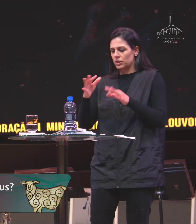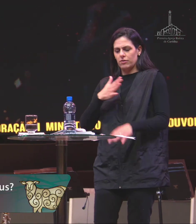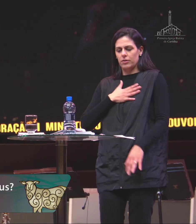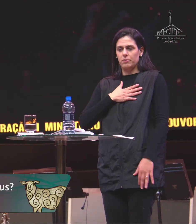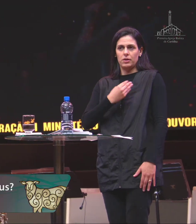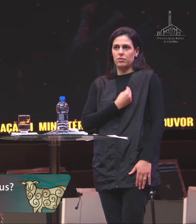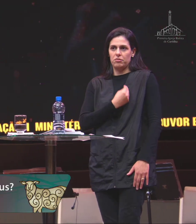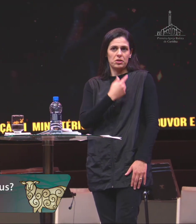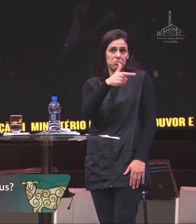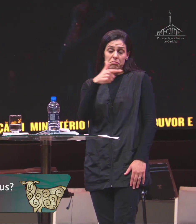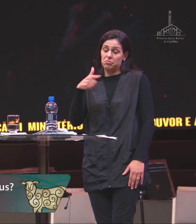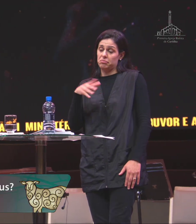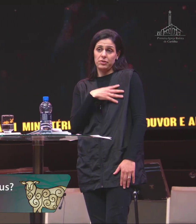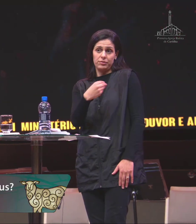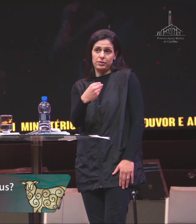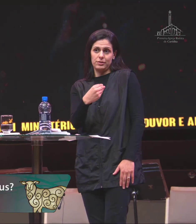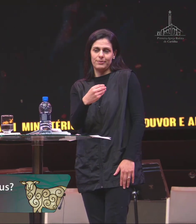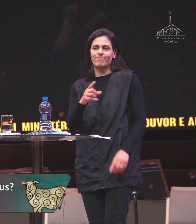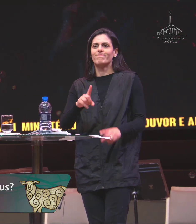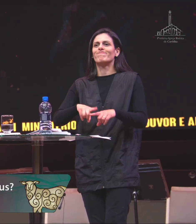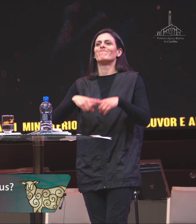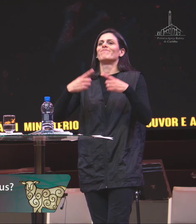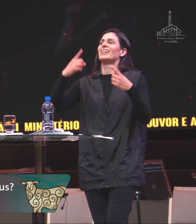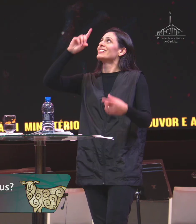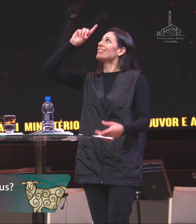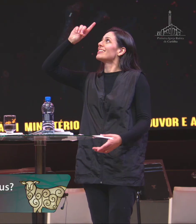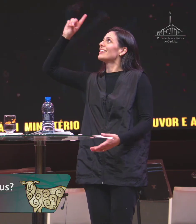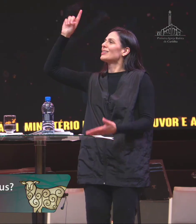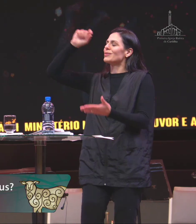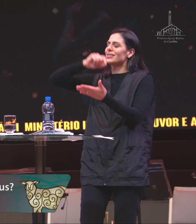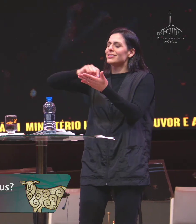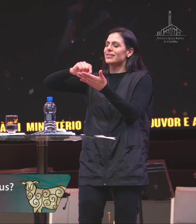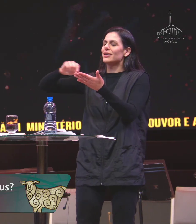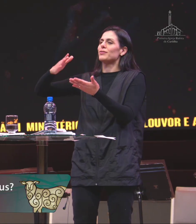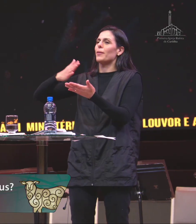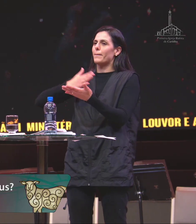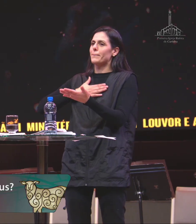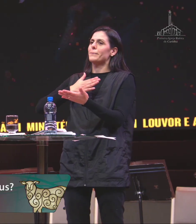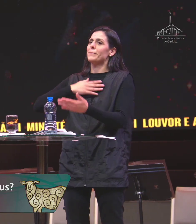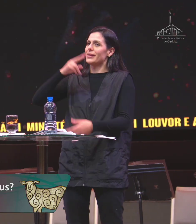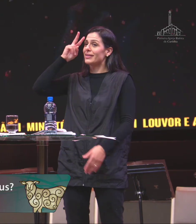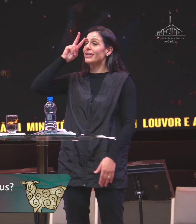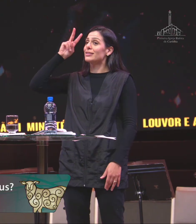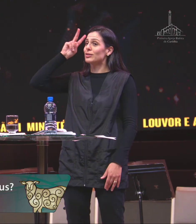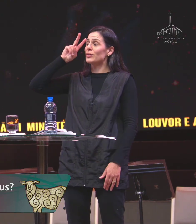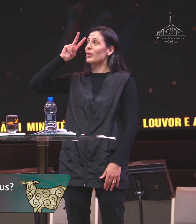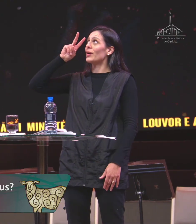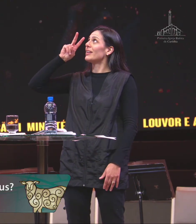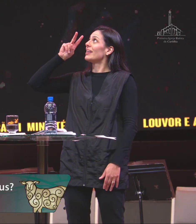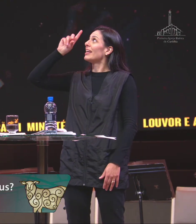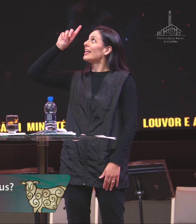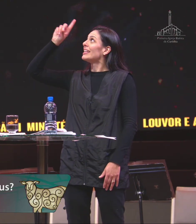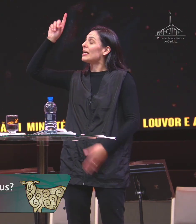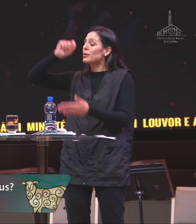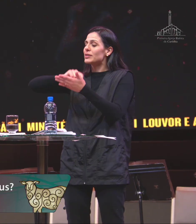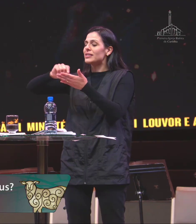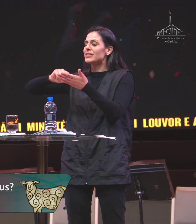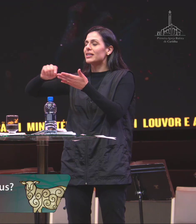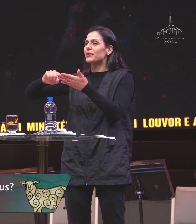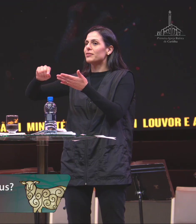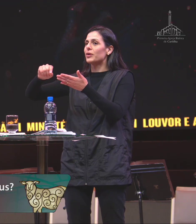E a pergunta que eu fiz no início, ela ainda vale, é a mesma para a gente fechar a nossa conversa hoje. Você deseja ser uma carta